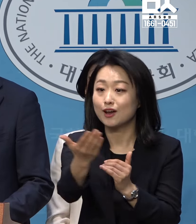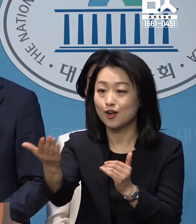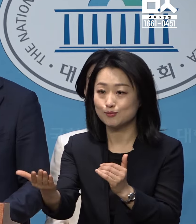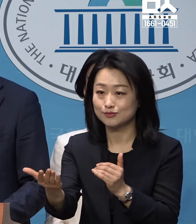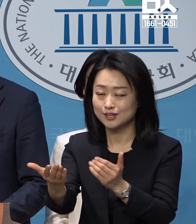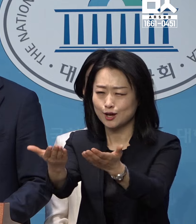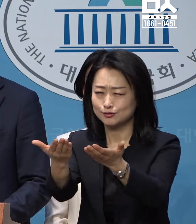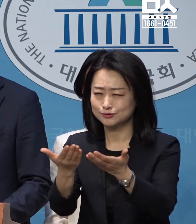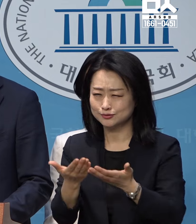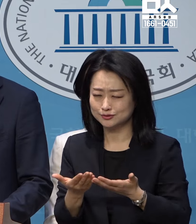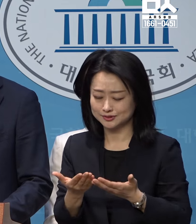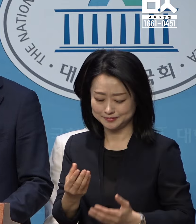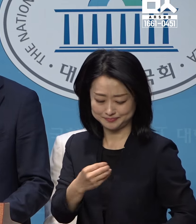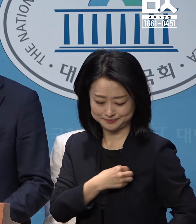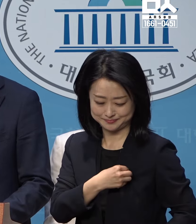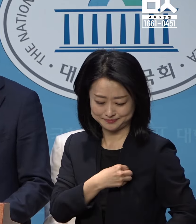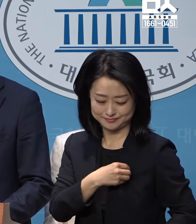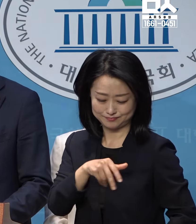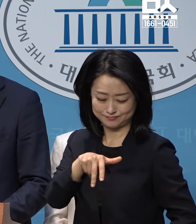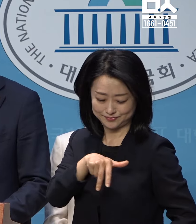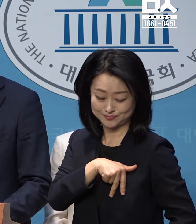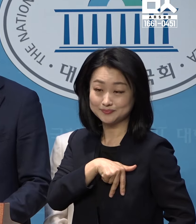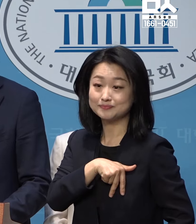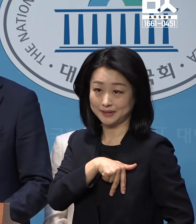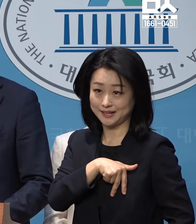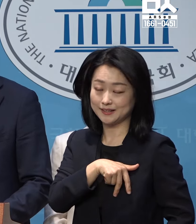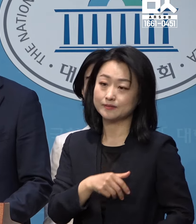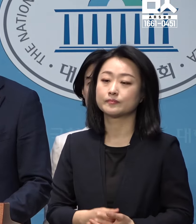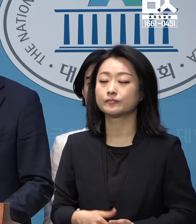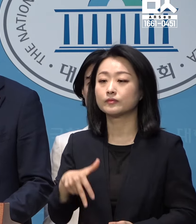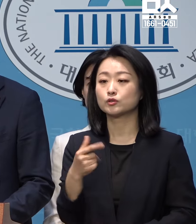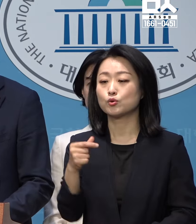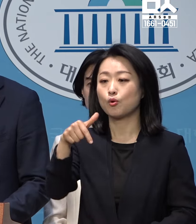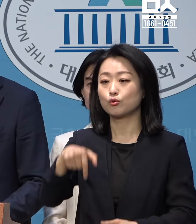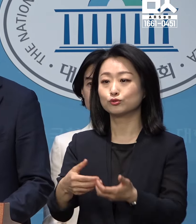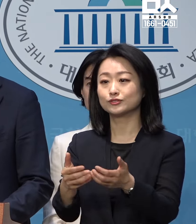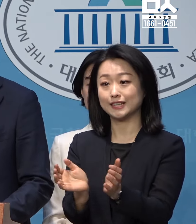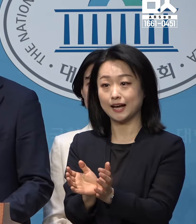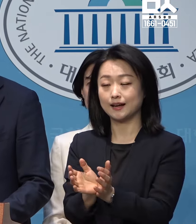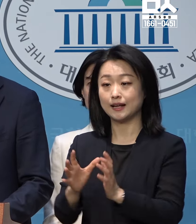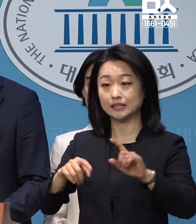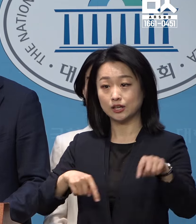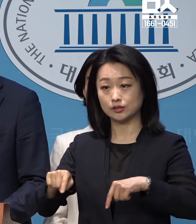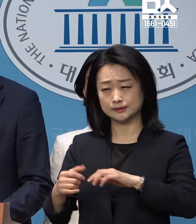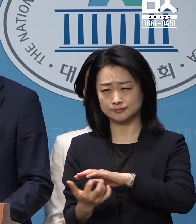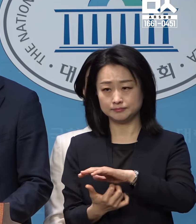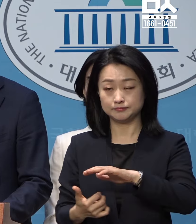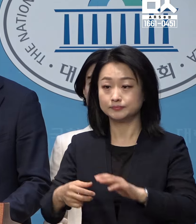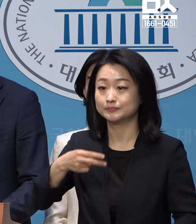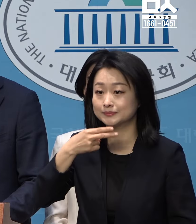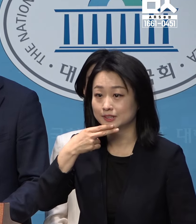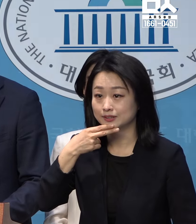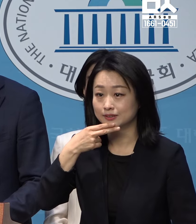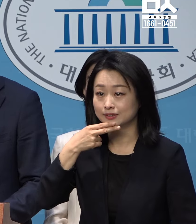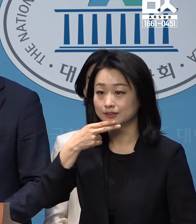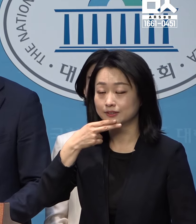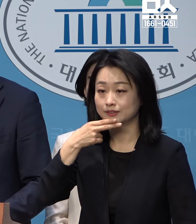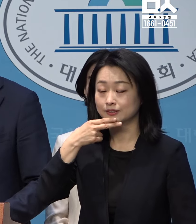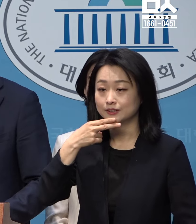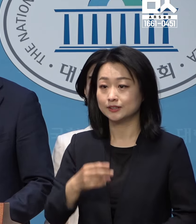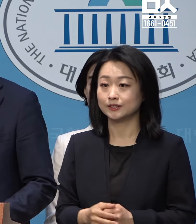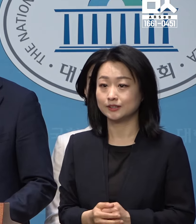대단히 감사합니다. 조국 혁신당은 정치공학에 의존하지 않았고 결탄코